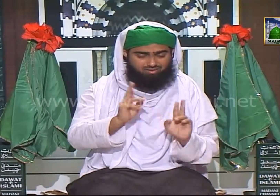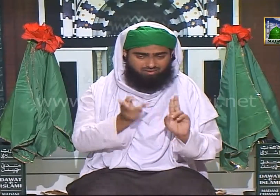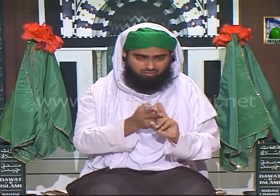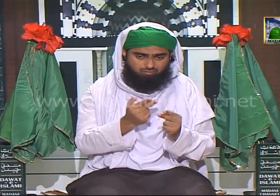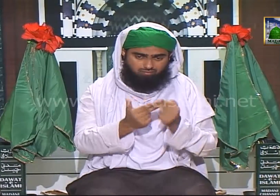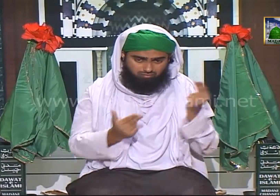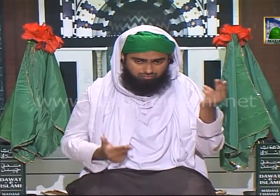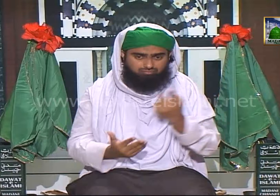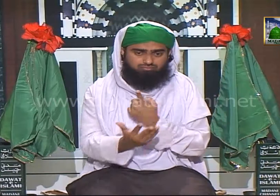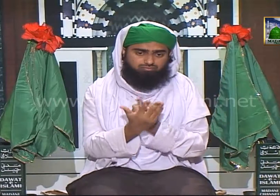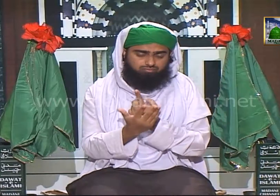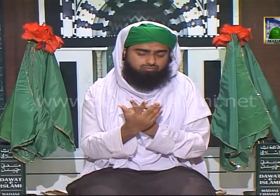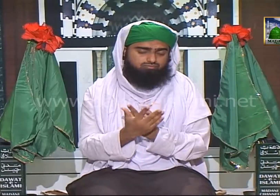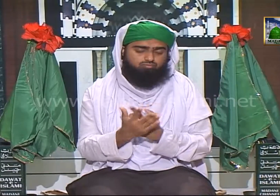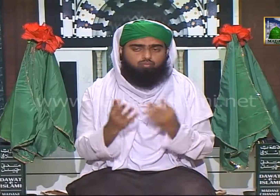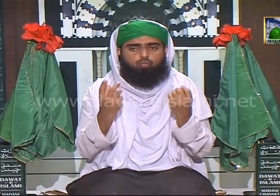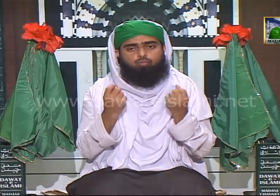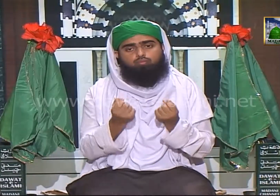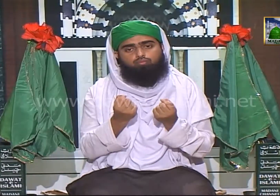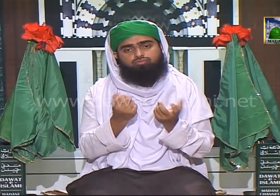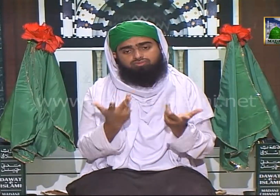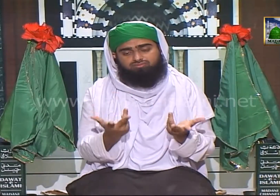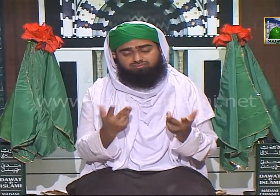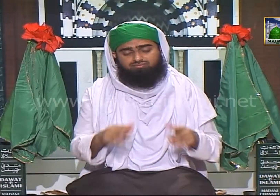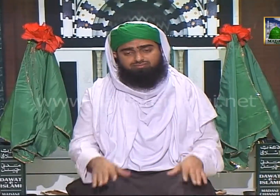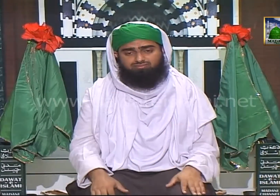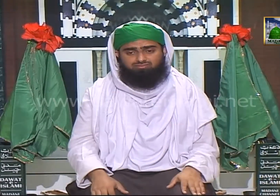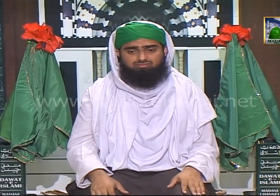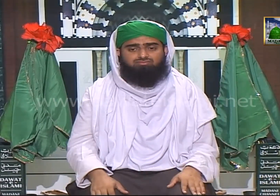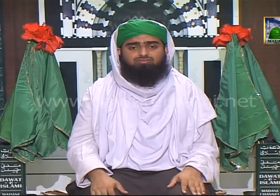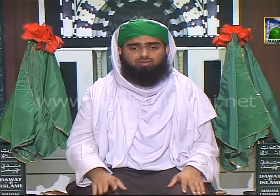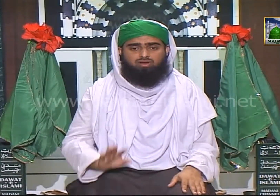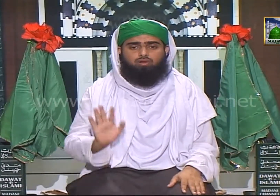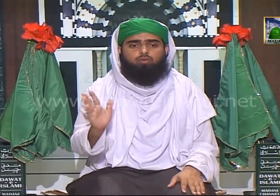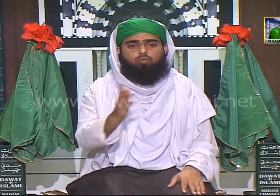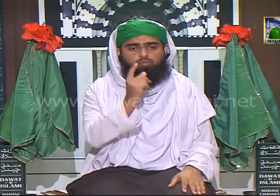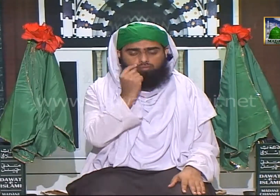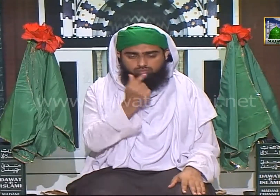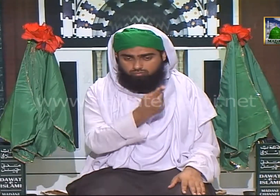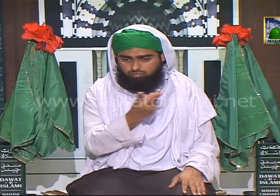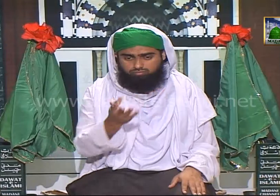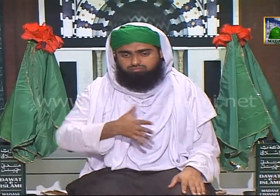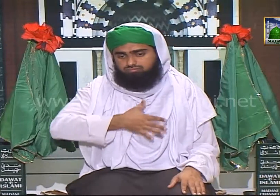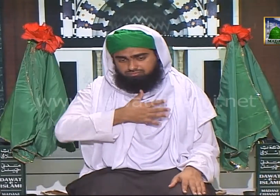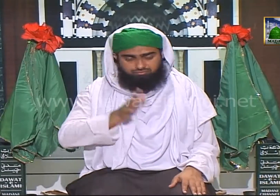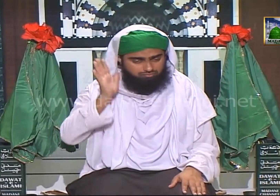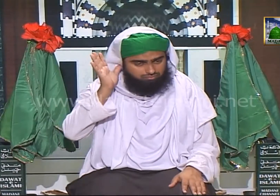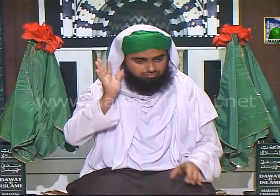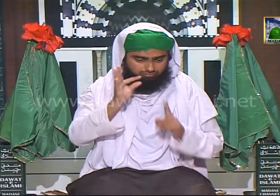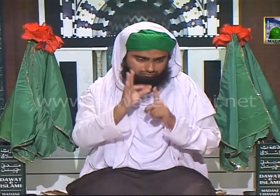کہہ رہا تھا کہ اس طرح بڑے بڑوں کو اگرچہ وہ بظاہر نیک ہوتے، نمازی ہوتے، سب کچھ ہوتے، لیکن یہ باتیں ان کو سمجھانا